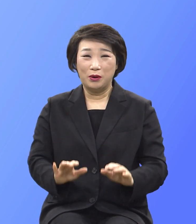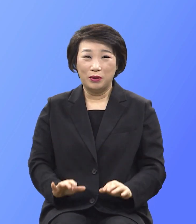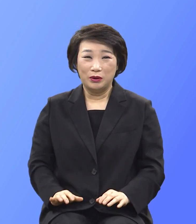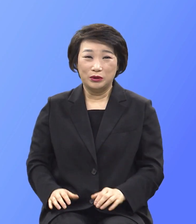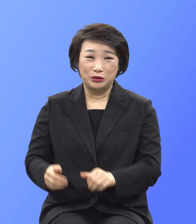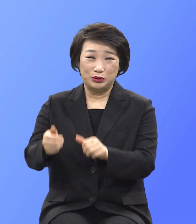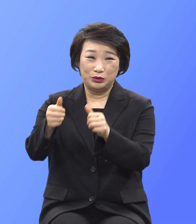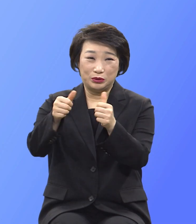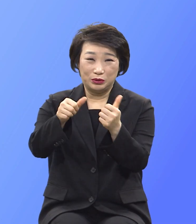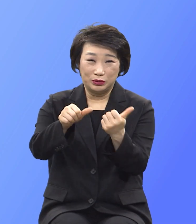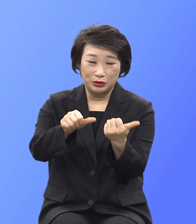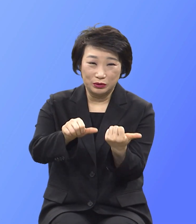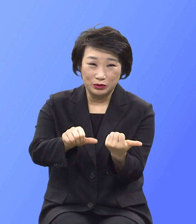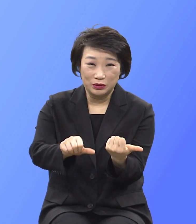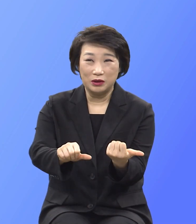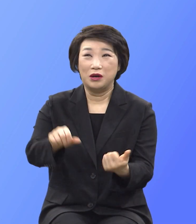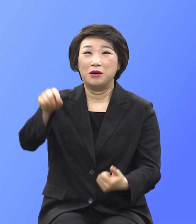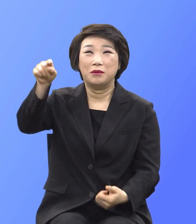오고